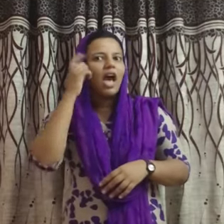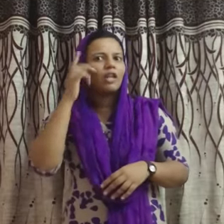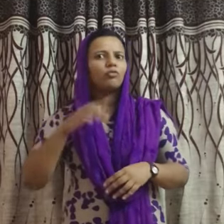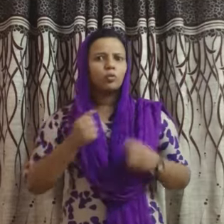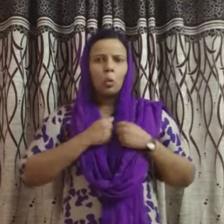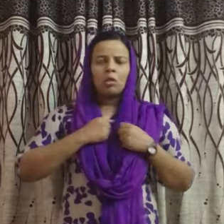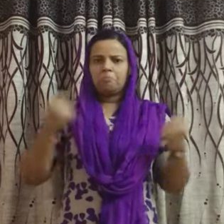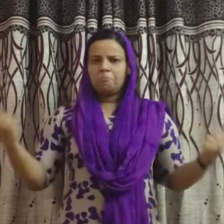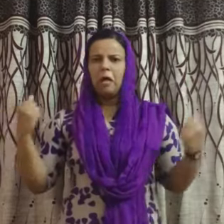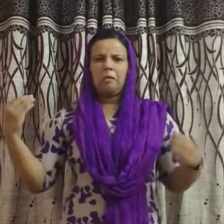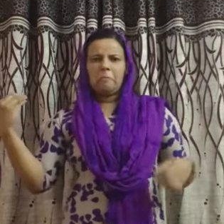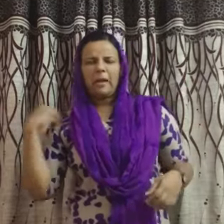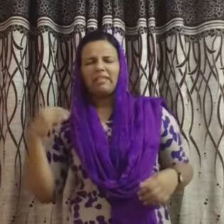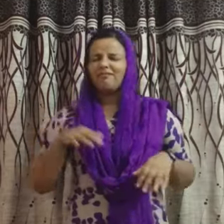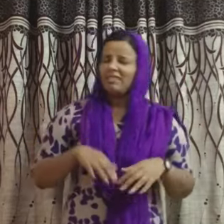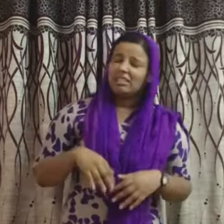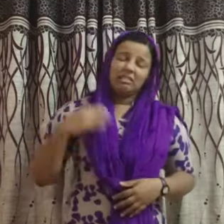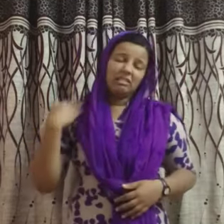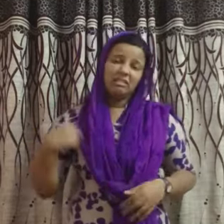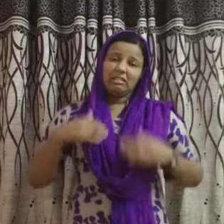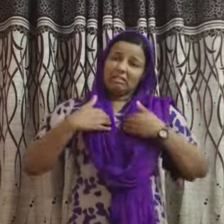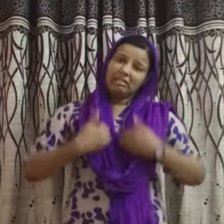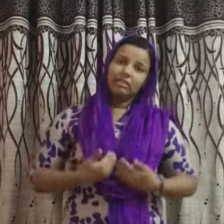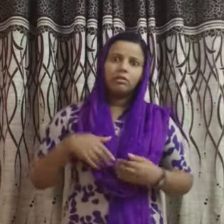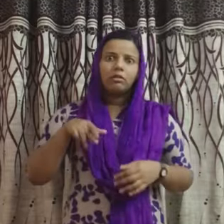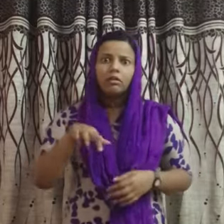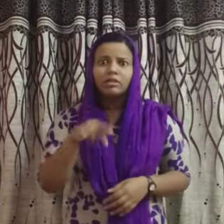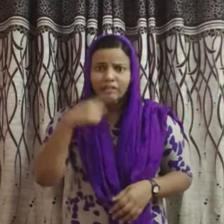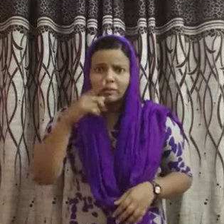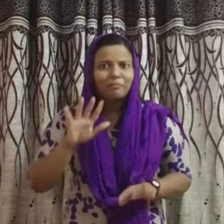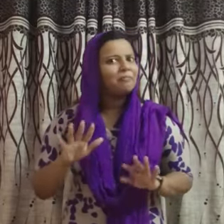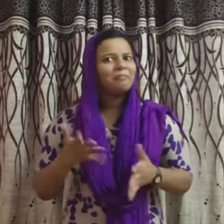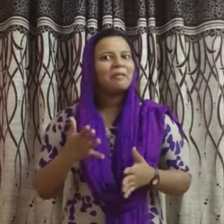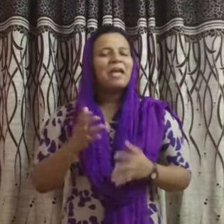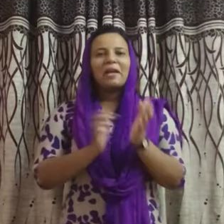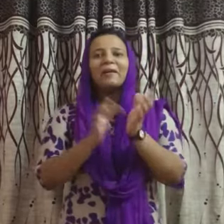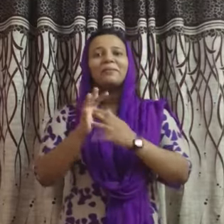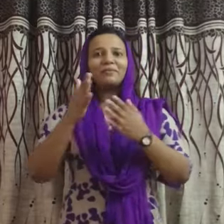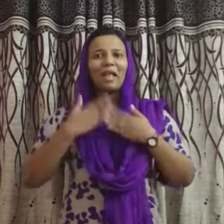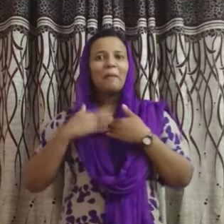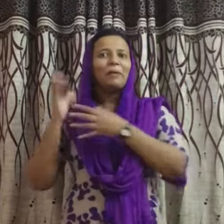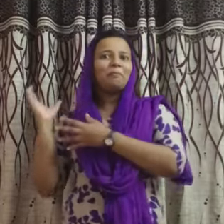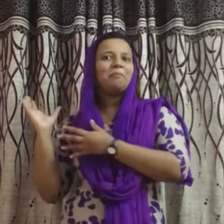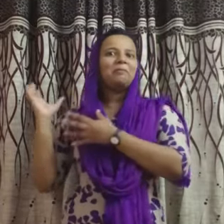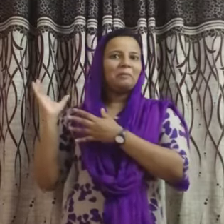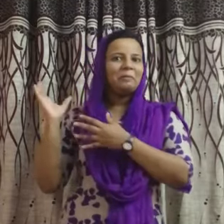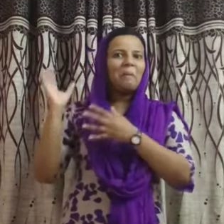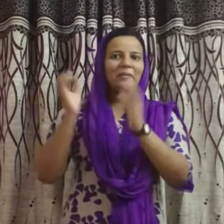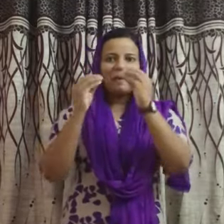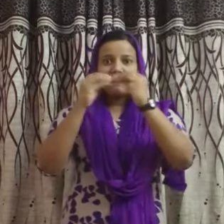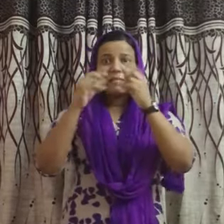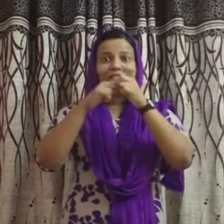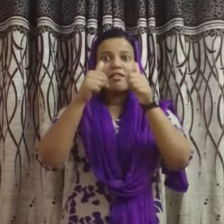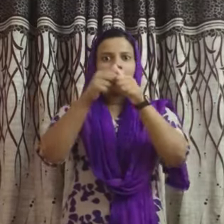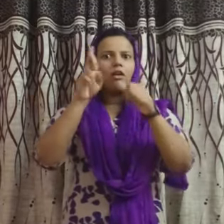ജീവിതമല്ല, നമ്മൾ കഷ്ടപ്പെട്ട് ജീവിക്കുന്ന ജീവിതമല്ല. പിന്നെയോ, നമ്മുടെ കർത്താവ് നമ്മളെ ചുമന്നുകൊണ്ട് നടക്കുക. അമേൻ. അങ്ങനെ ചുമന്നുകൊണ്ട് നടക്കണമെങ്കിൽ ഫസ്റ്റ് ഓഫ് ഓൾ